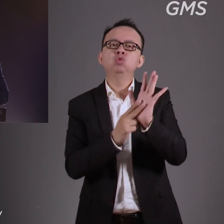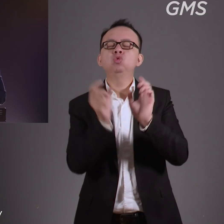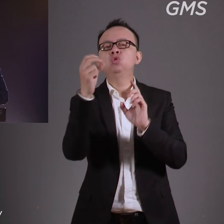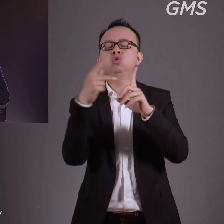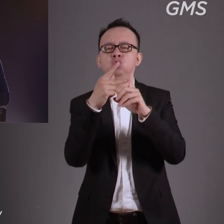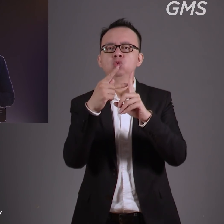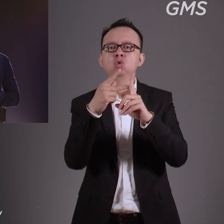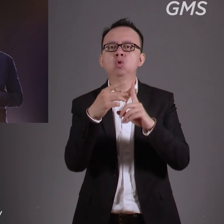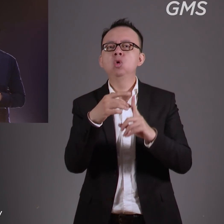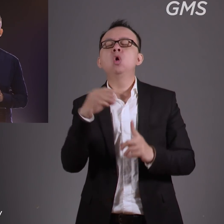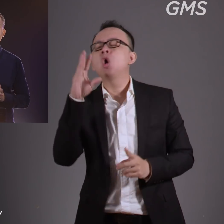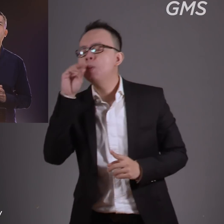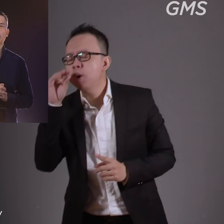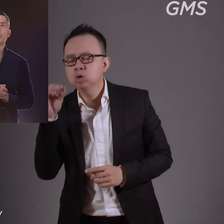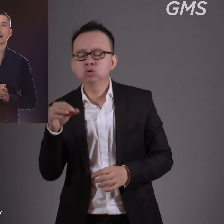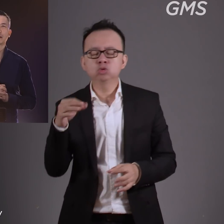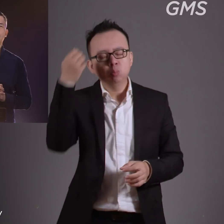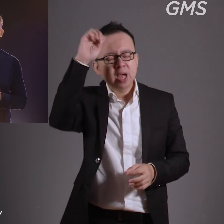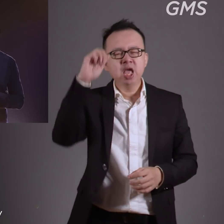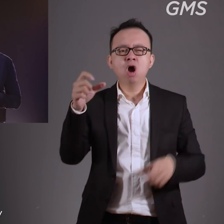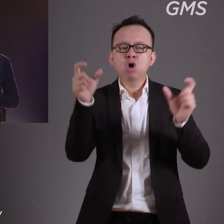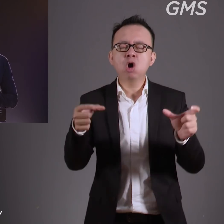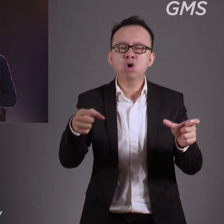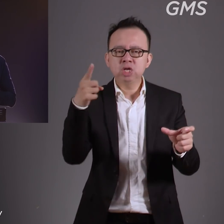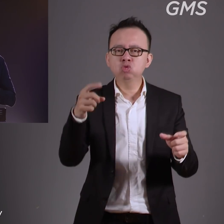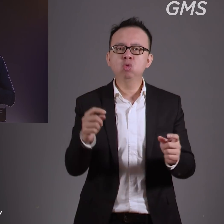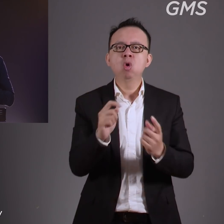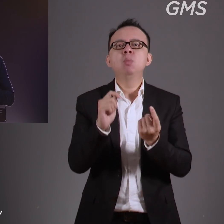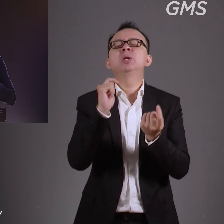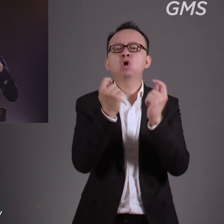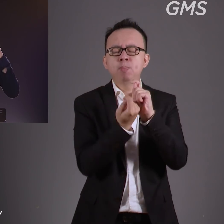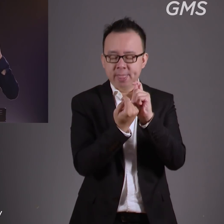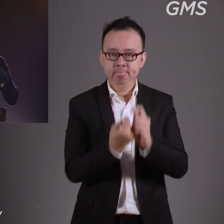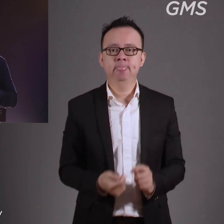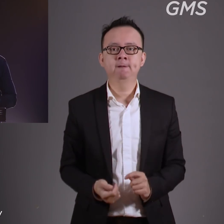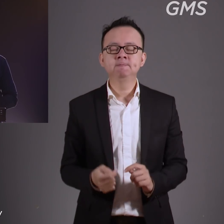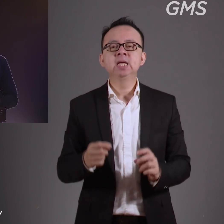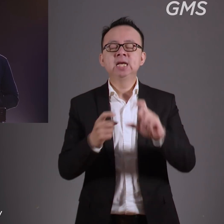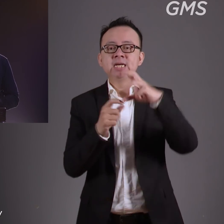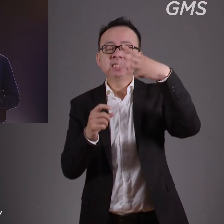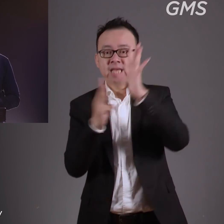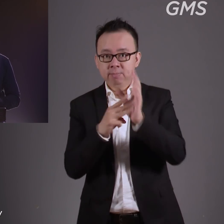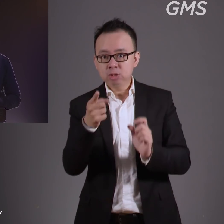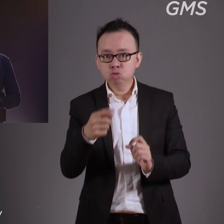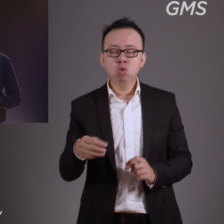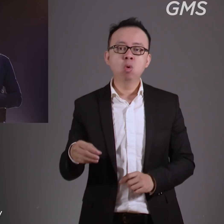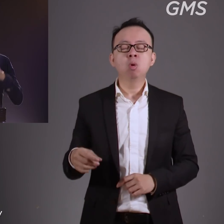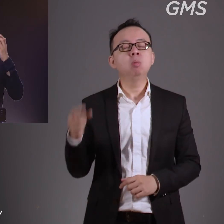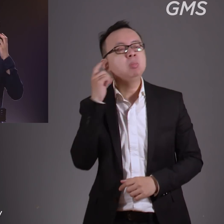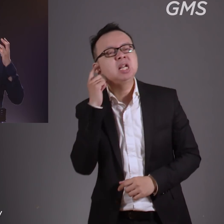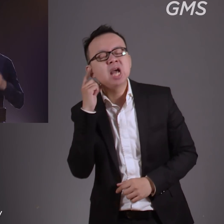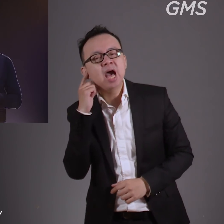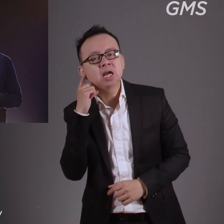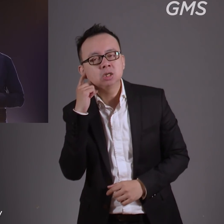berseru-seru agar orang-orang di dunia bertobat. Si Sem itu mendengarkan dengan seksama. Dia